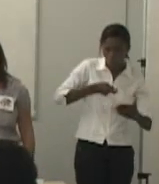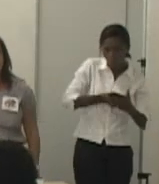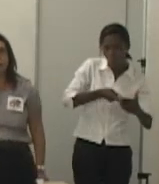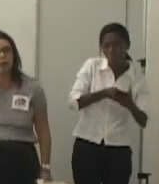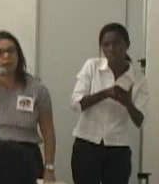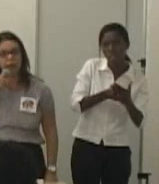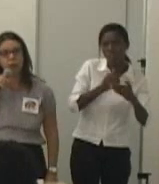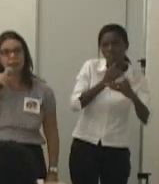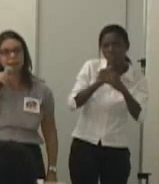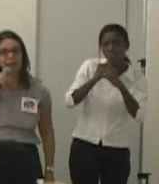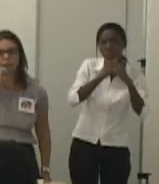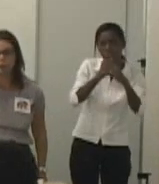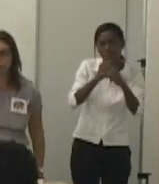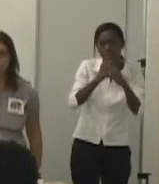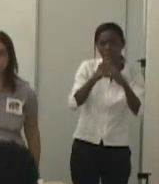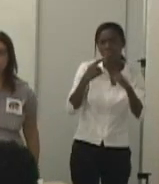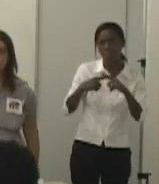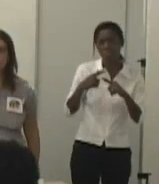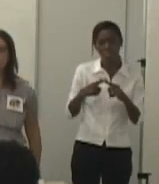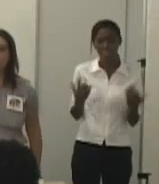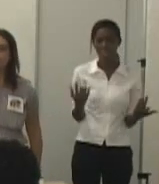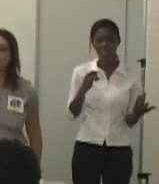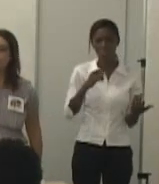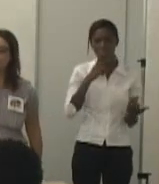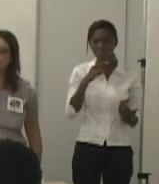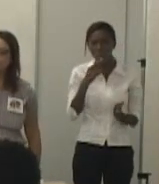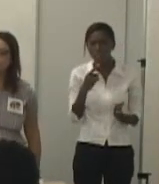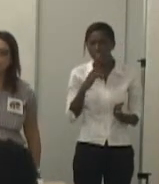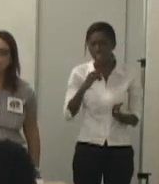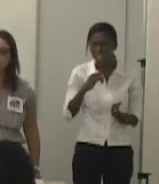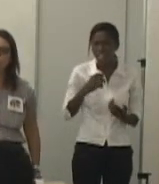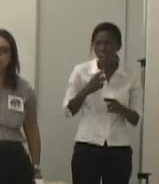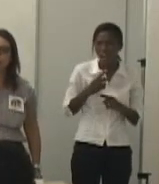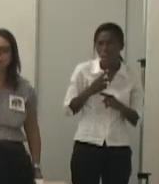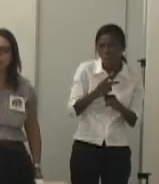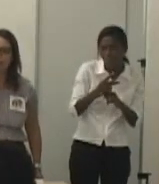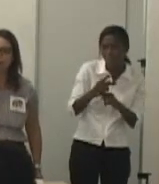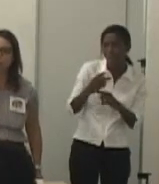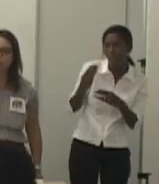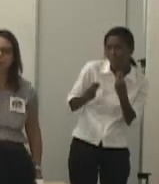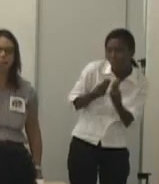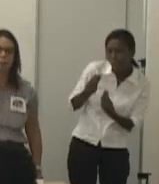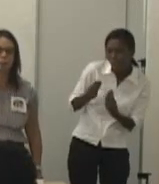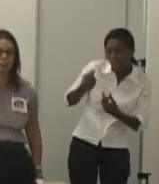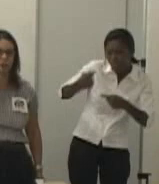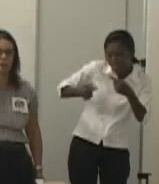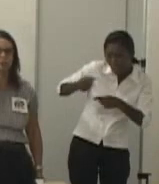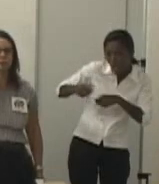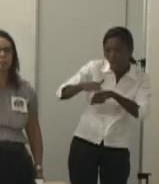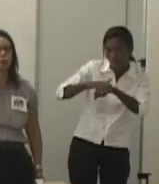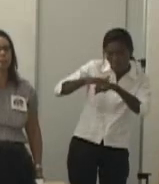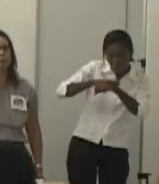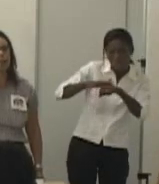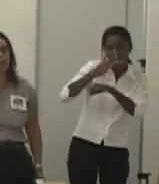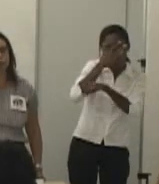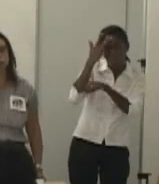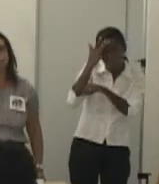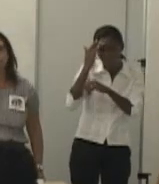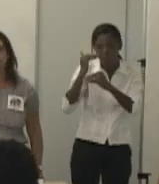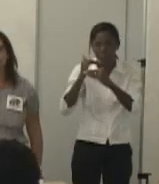não é eh alcançável mas a busca de consenso na diversidade também se aprende na